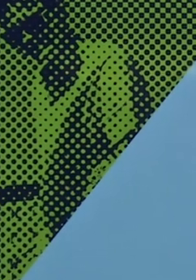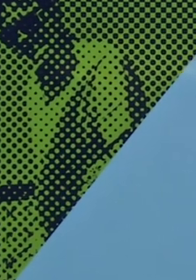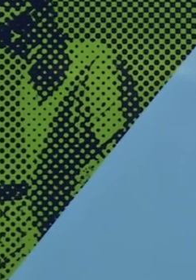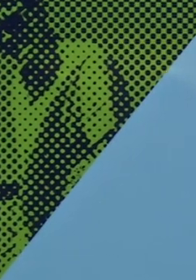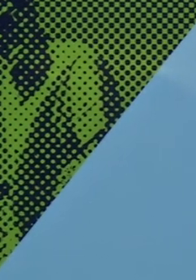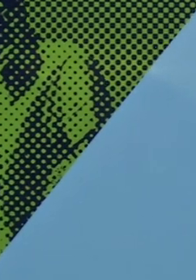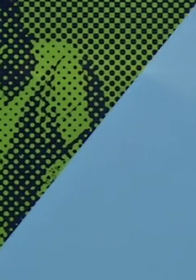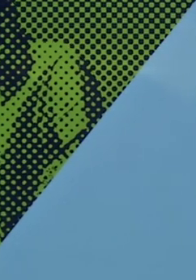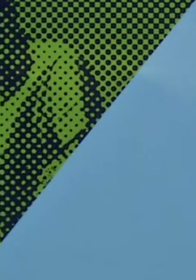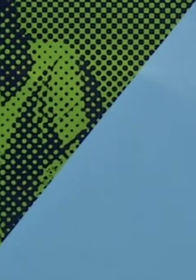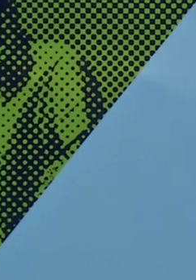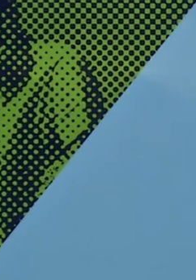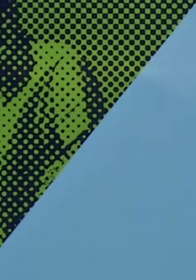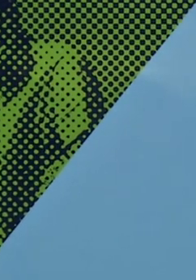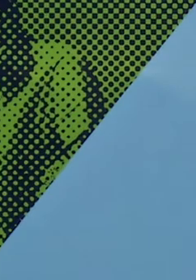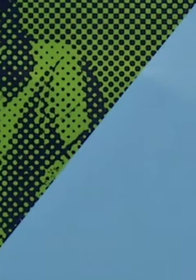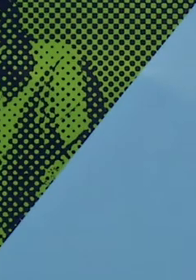lokal och global.